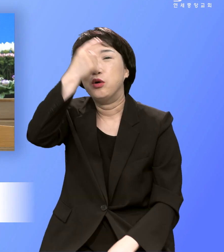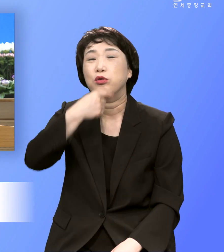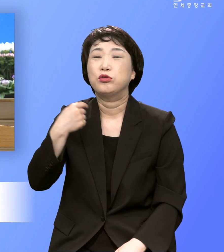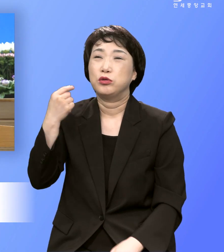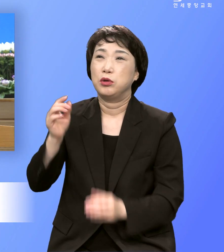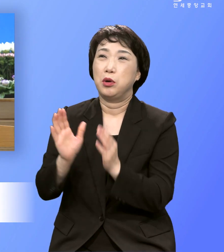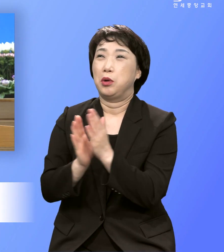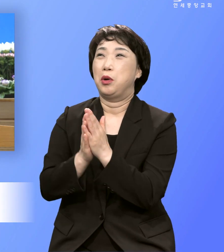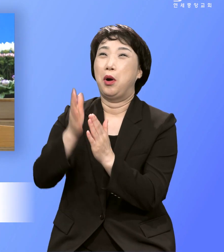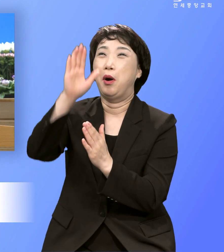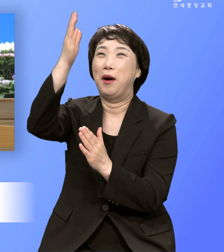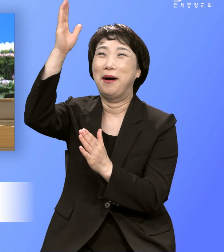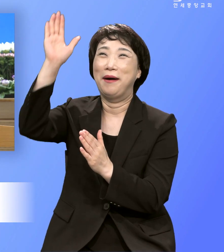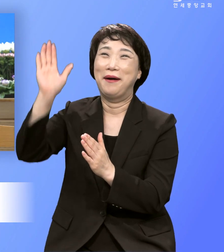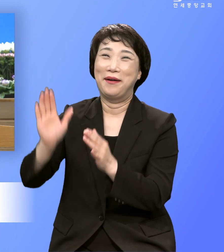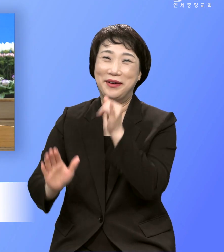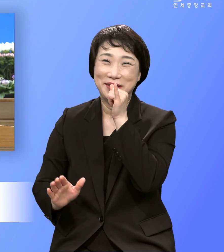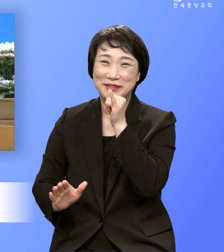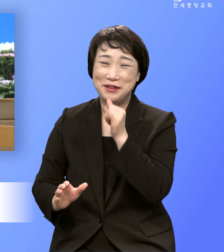광채가 나느냐.